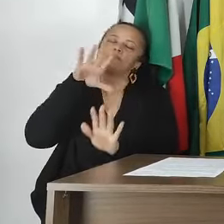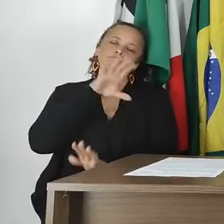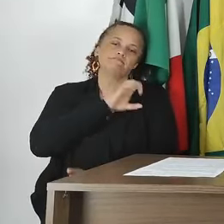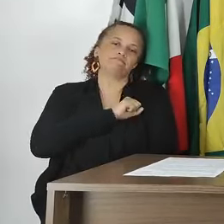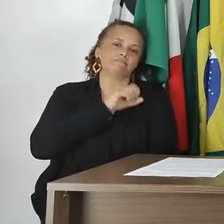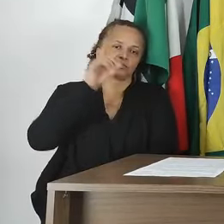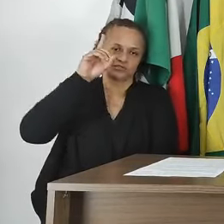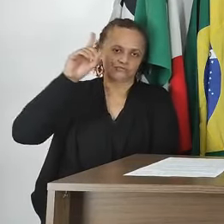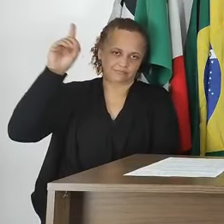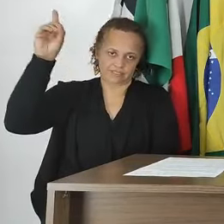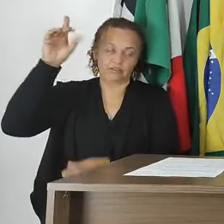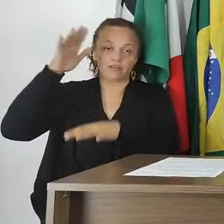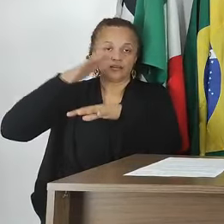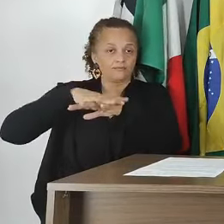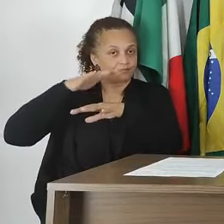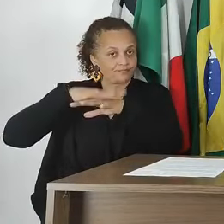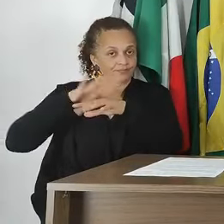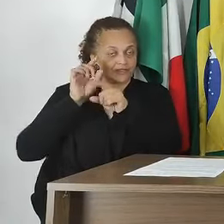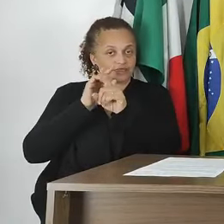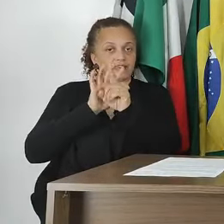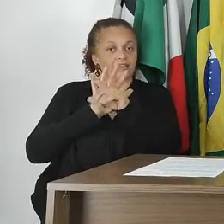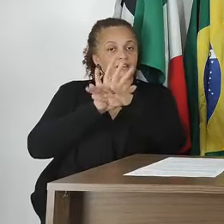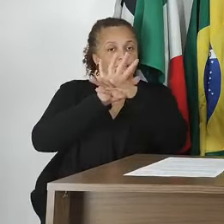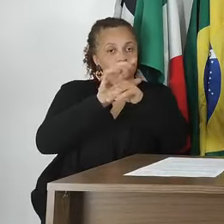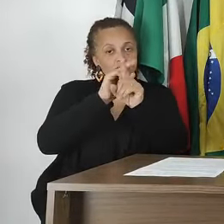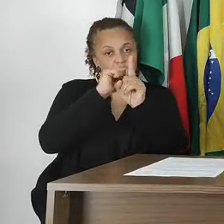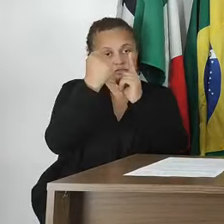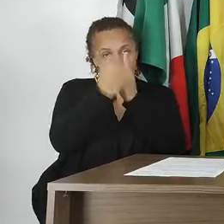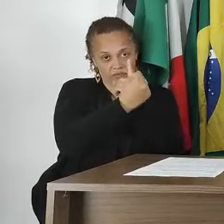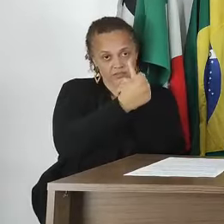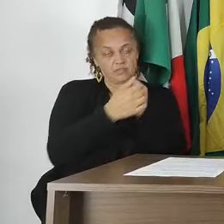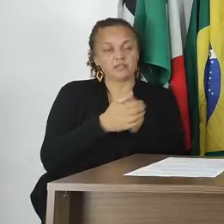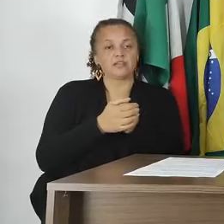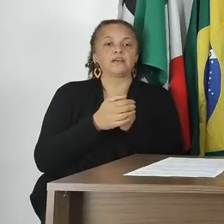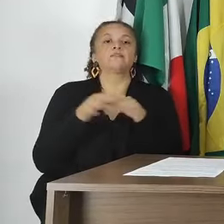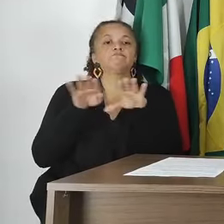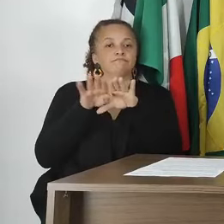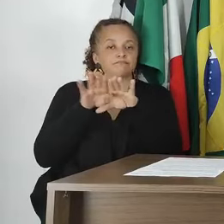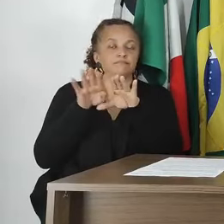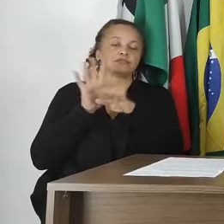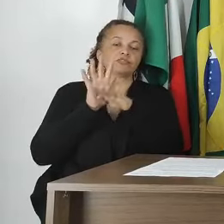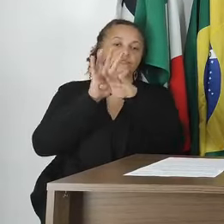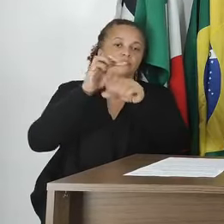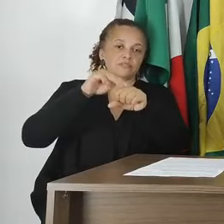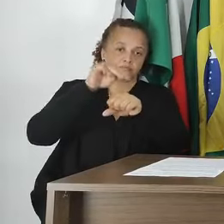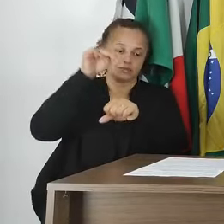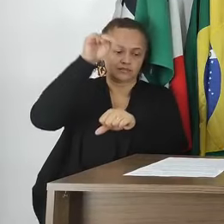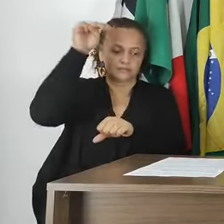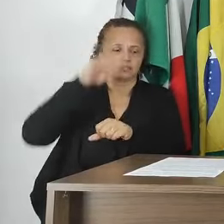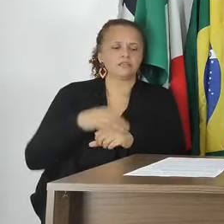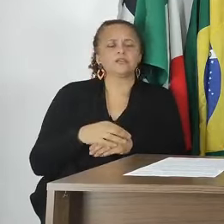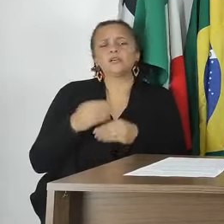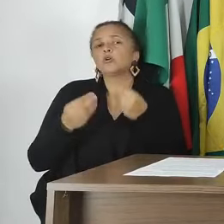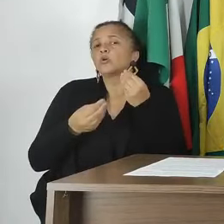obras sociais e apoiar outros ministérios, ajudando a cumprir o seu chamado. Em que